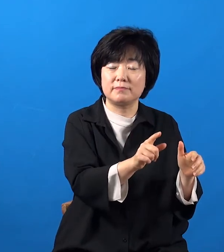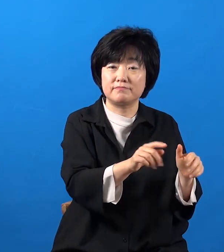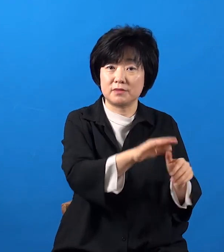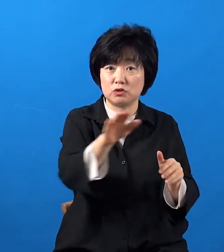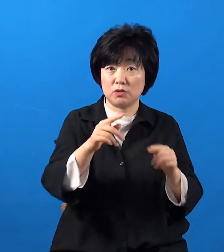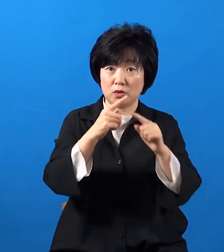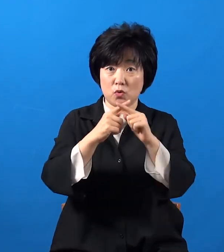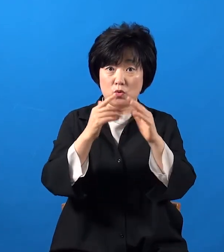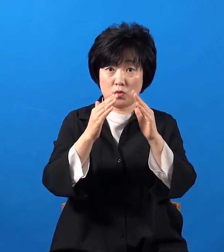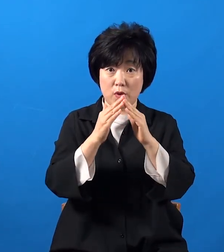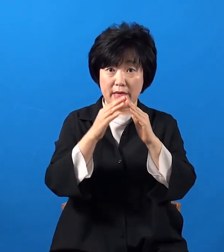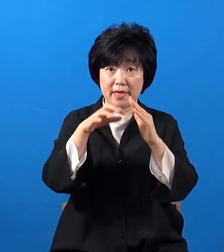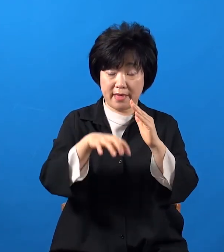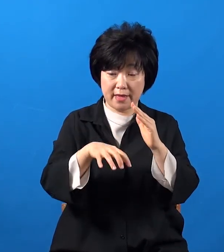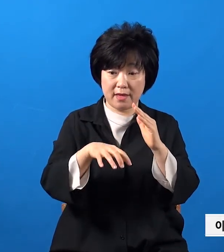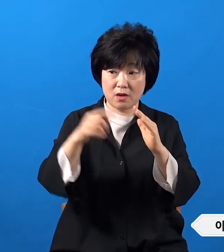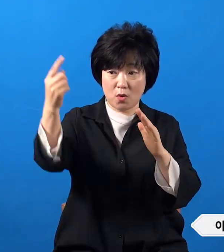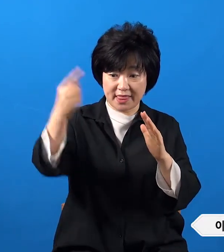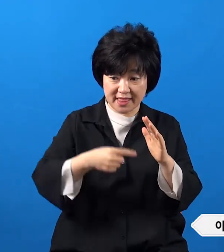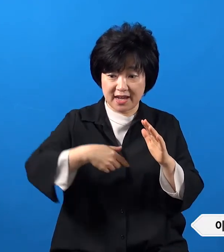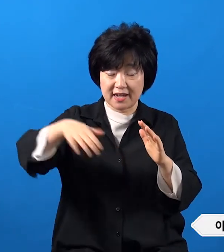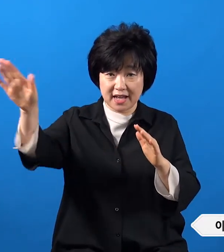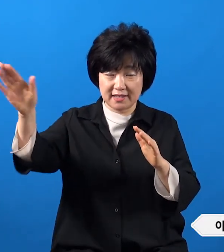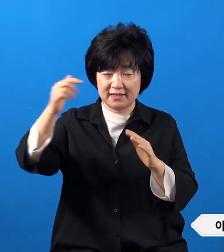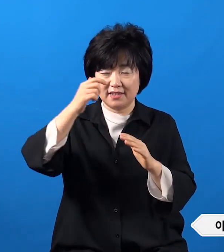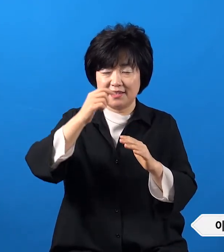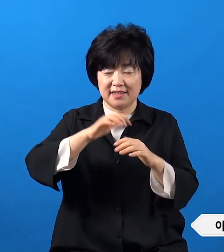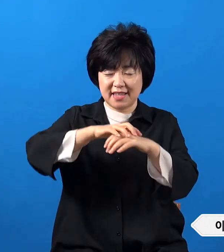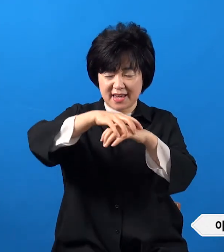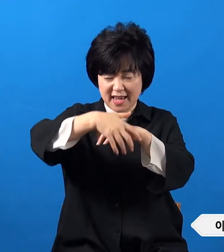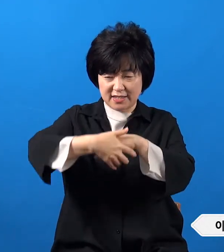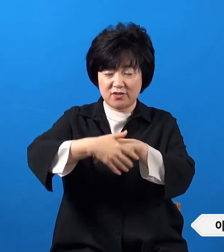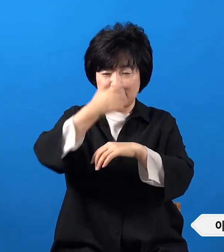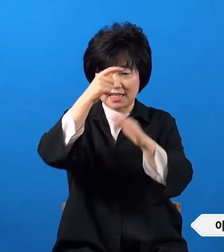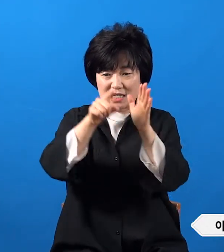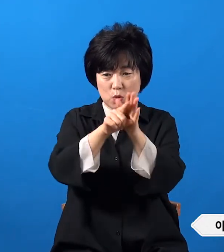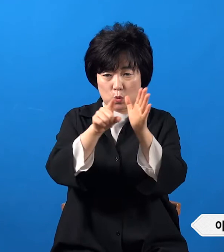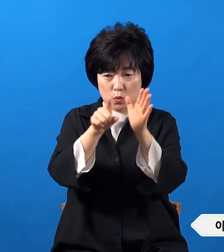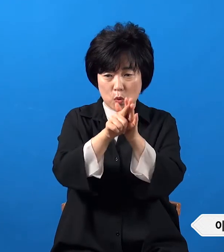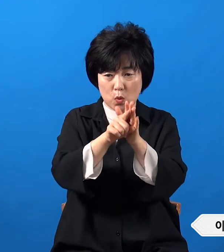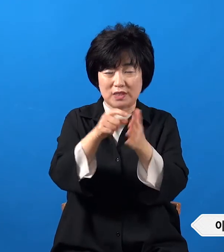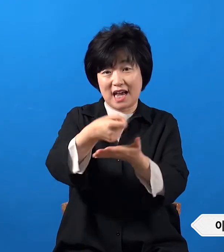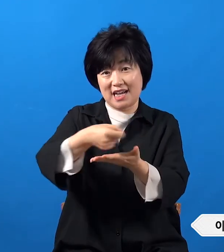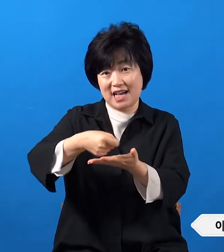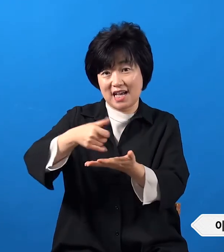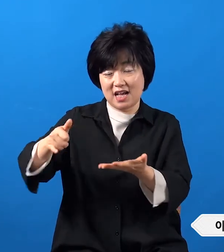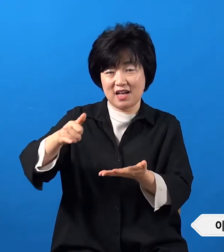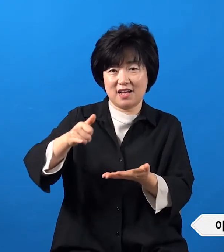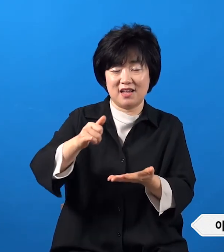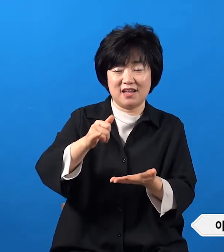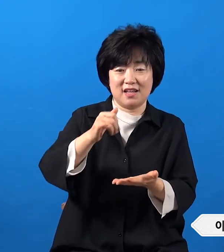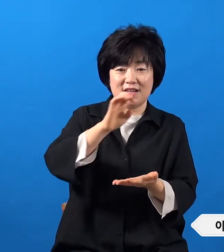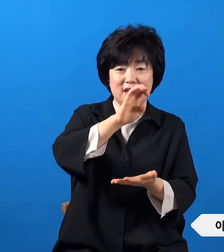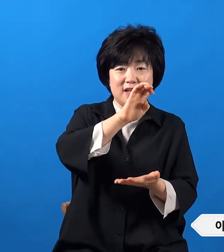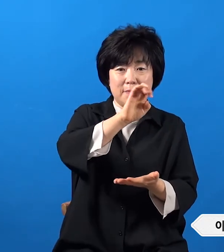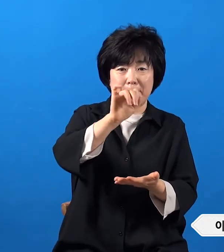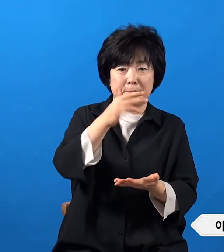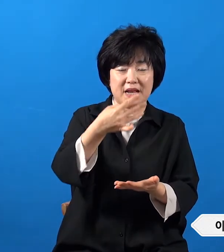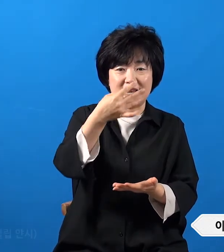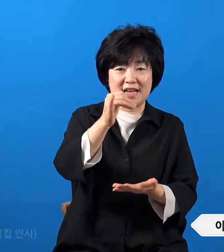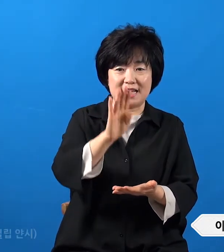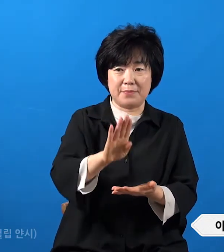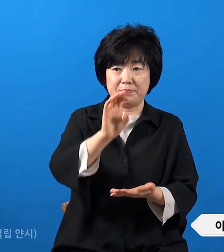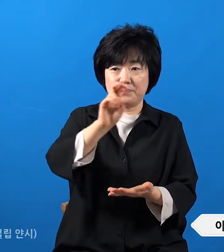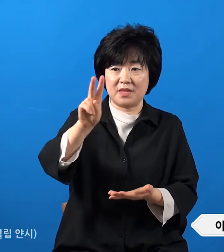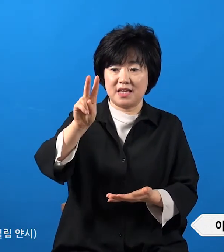우리 교회 이 강단에도 다녀간 세계적인 기독교 작가 필립 얀시가 쓴 책 가운데